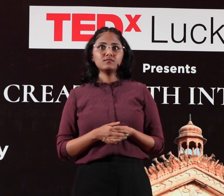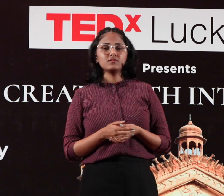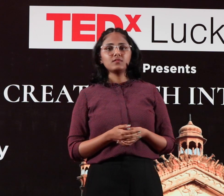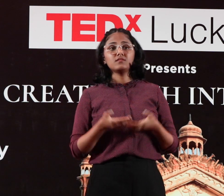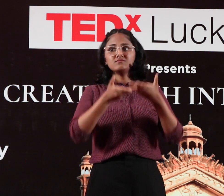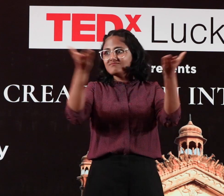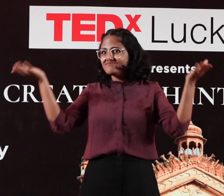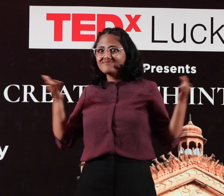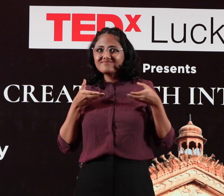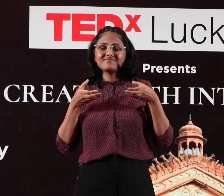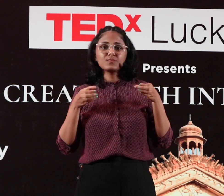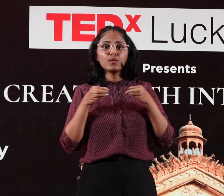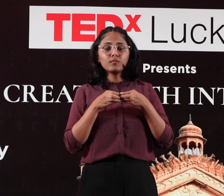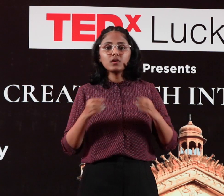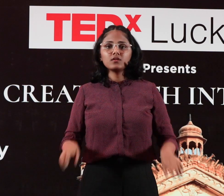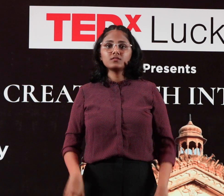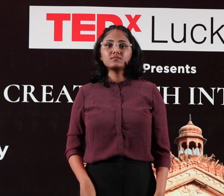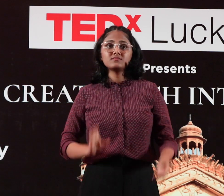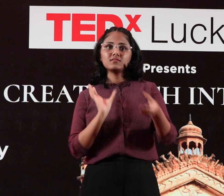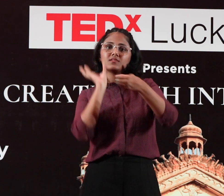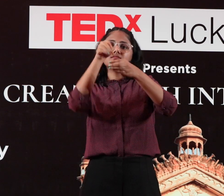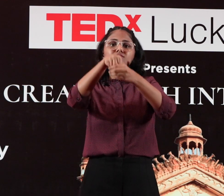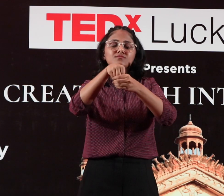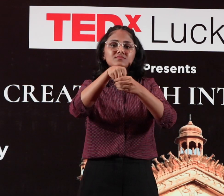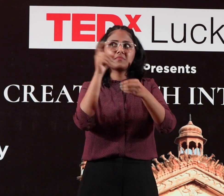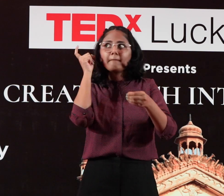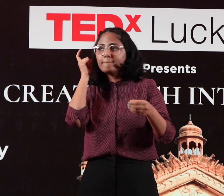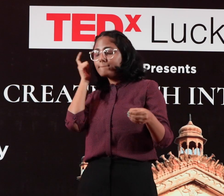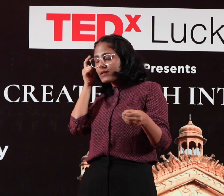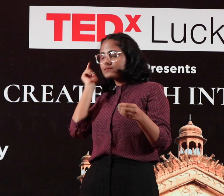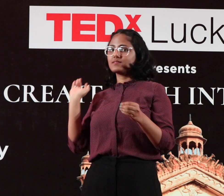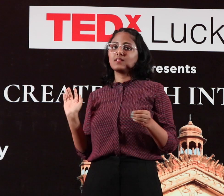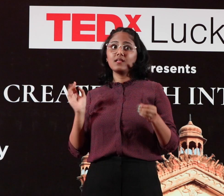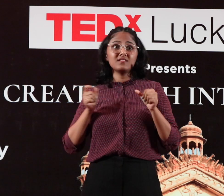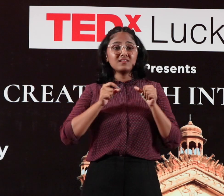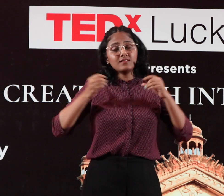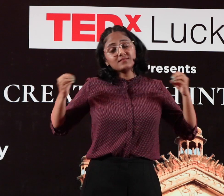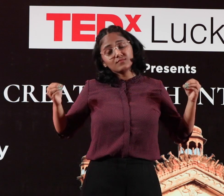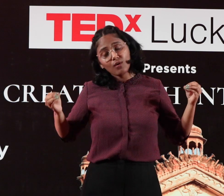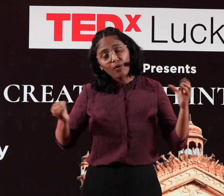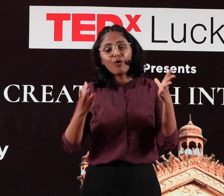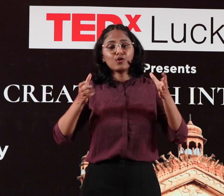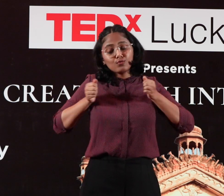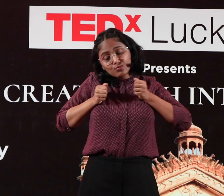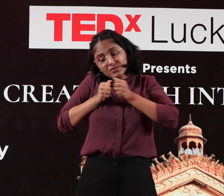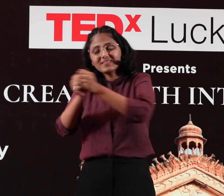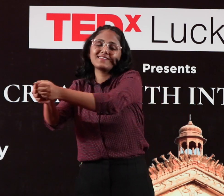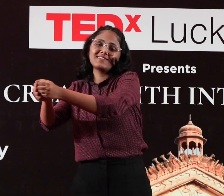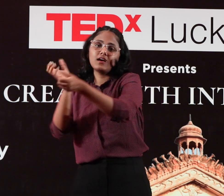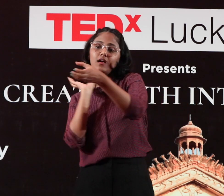ग्रुप, इंक्लूजन इज अ माइंडसेट, तो आज हम इंक्लूजन की तरफ बढ़ेंगे। और जो डिस्कम्फर्ट हमें सबसे पहले हुआ था